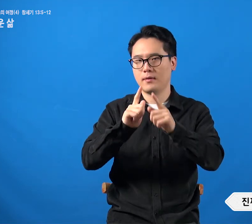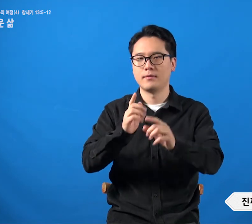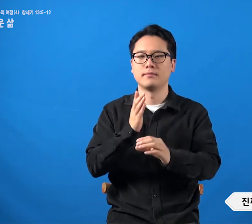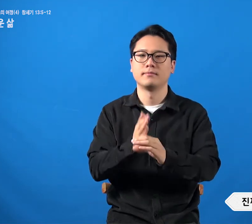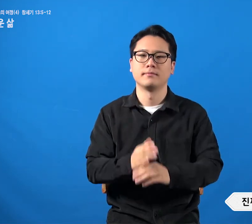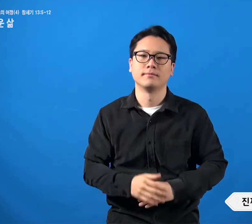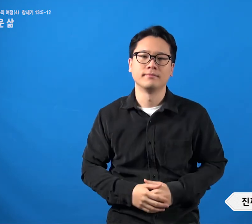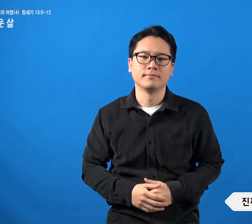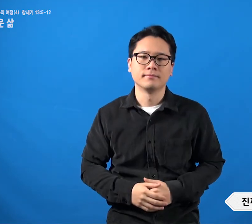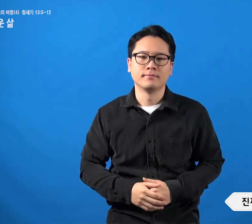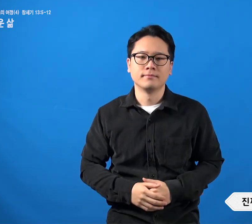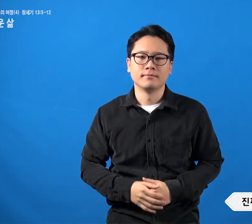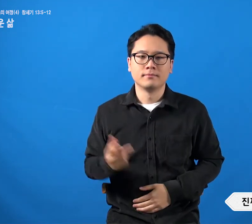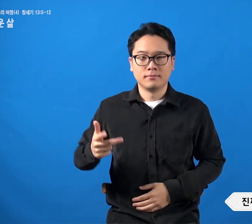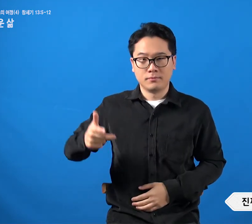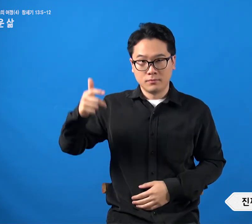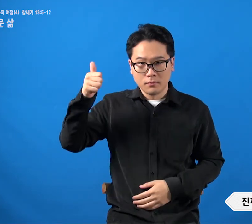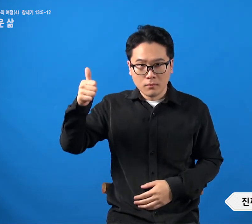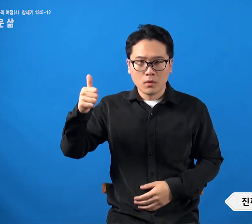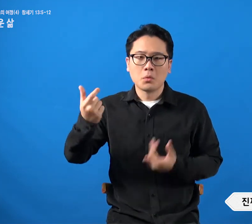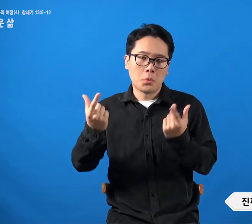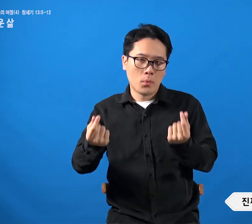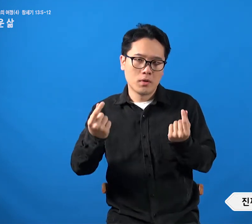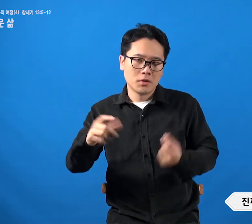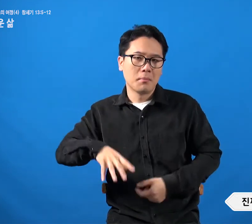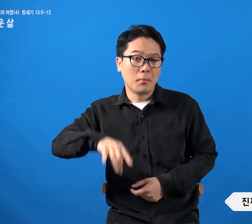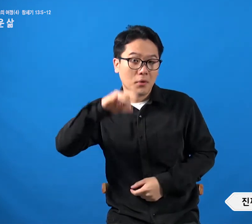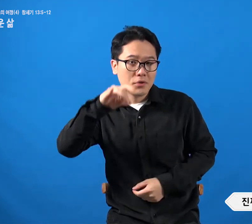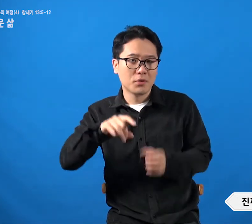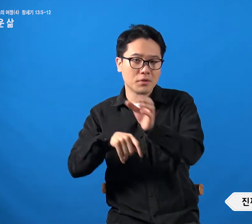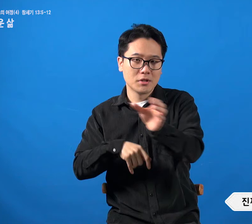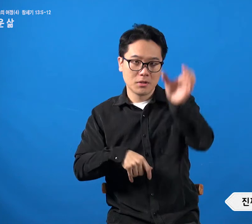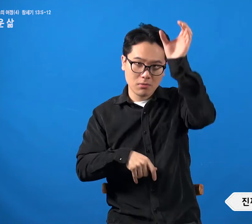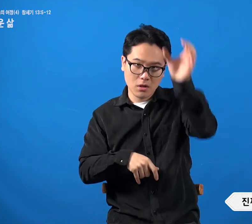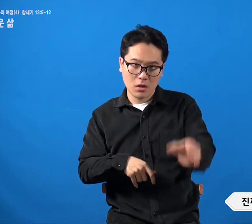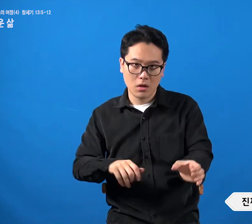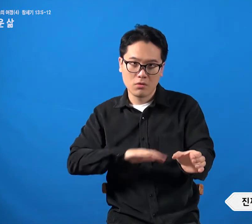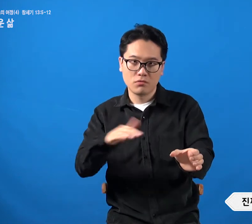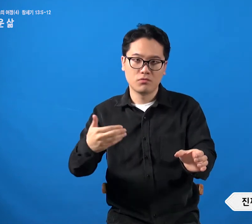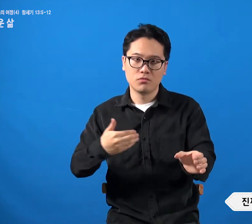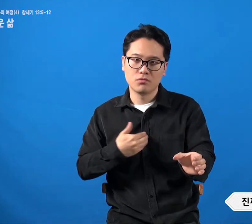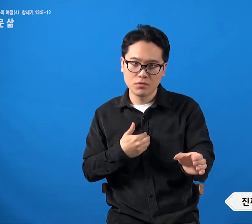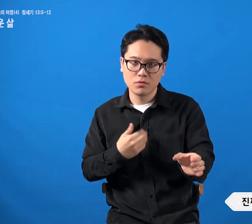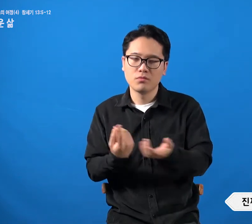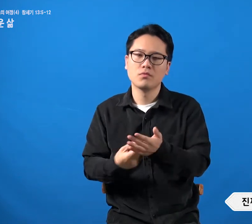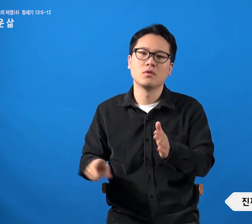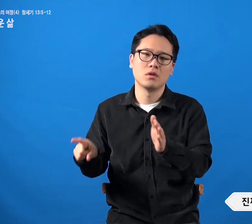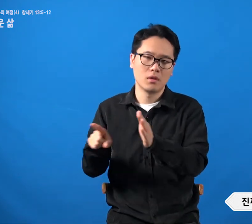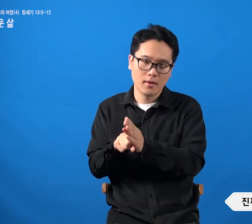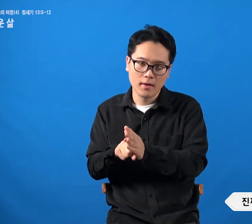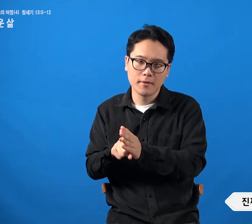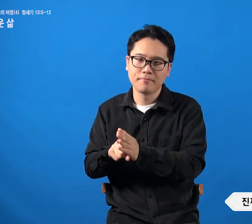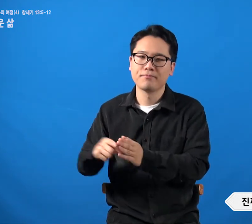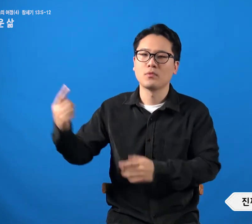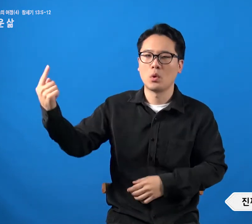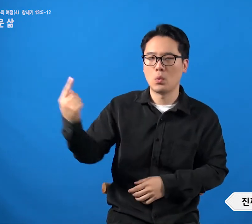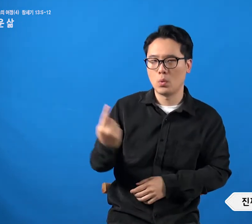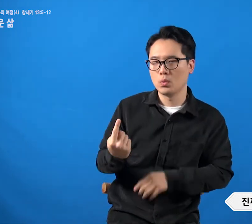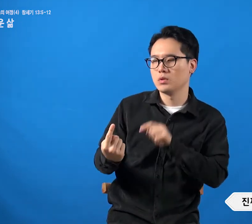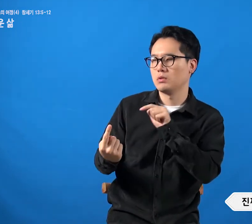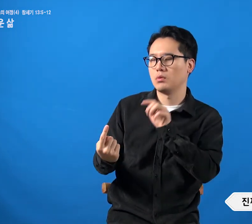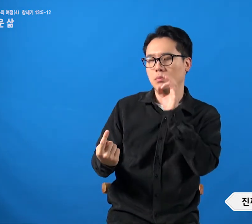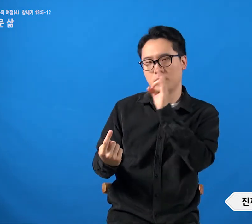있습니다. 주님께서도 그렇게 먼저 십자가에 우리를 향해 다가오신 것을 보게 됩니다.